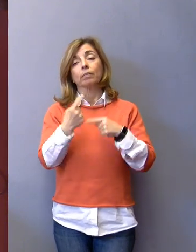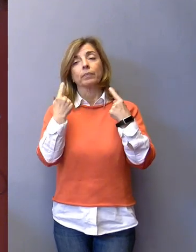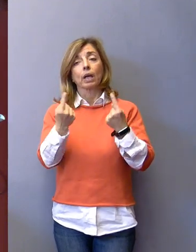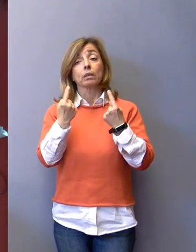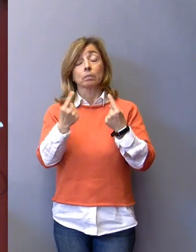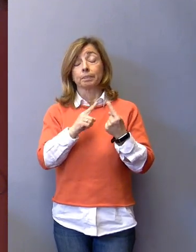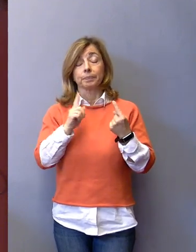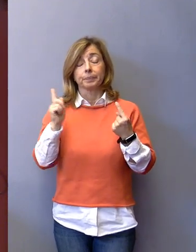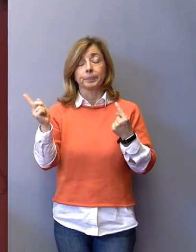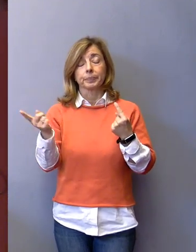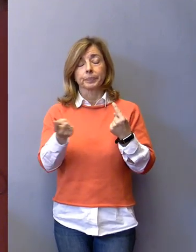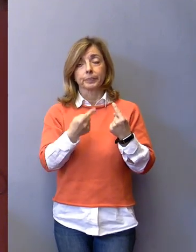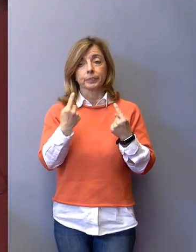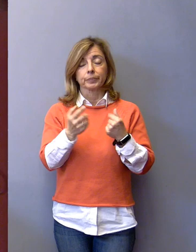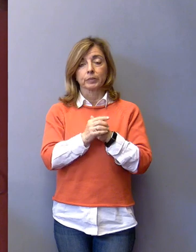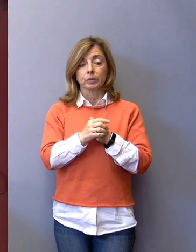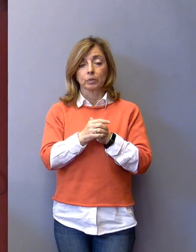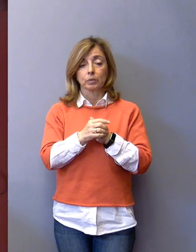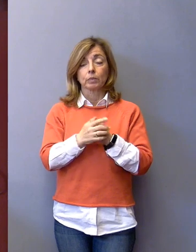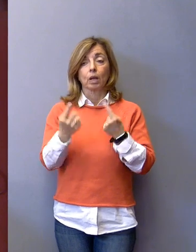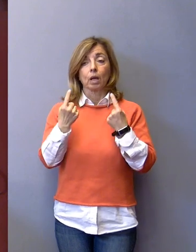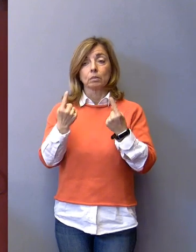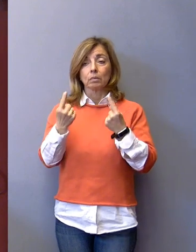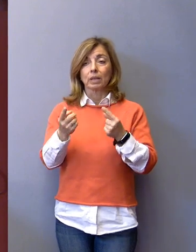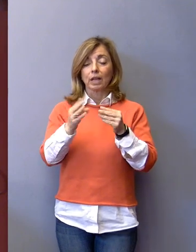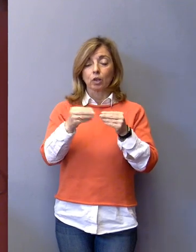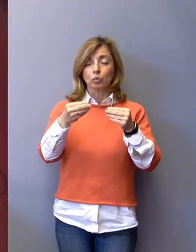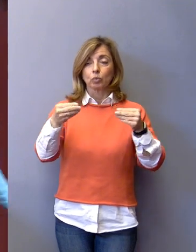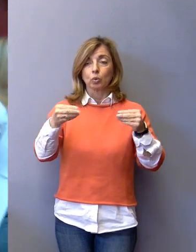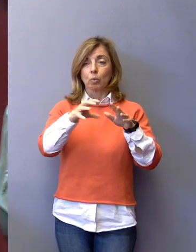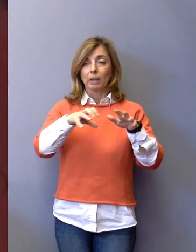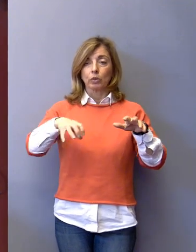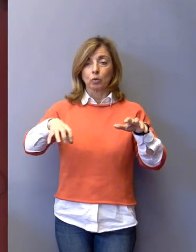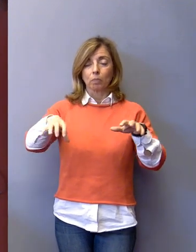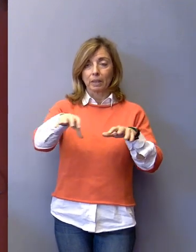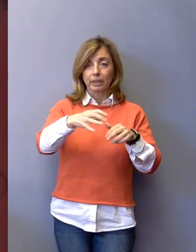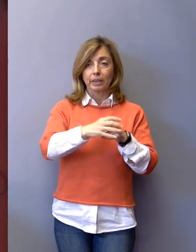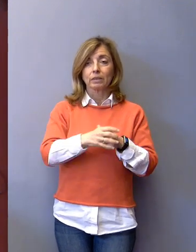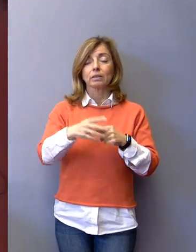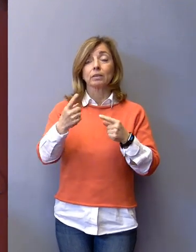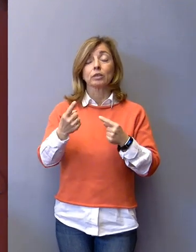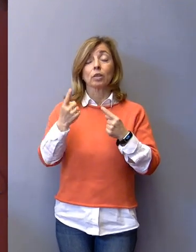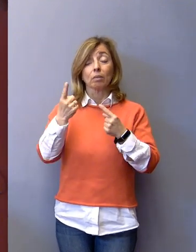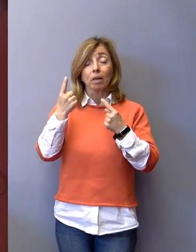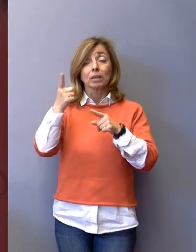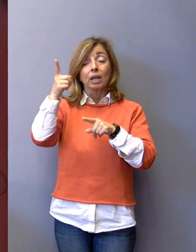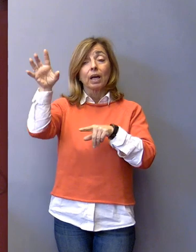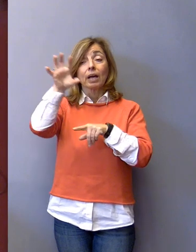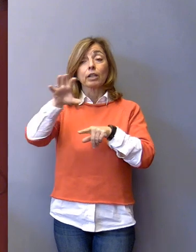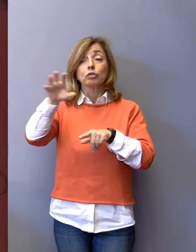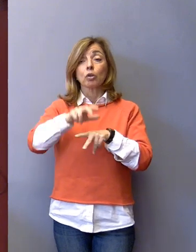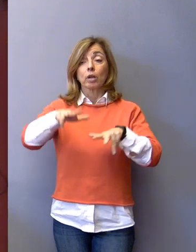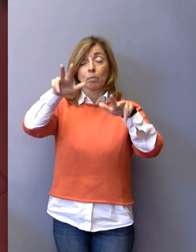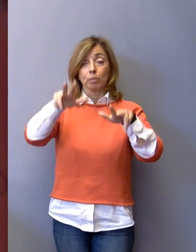tutti insieme la che mettiamo mano gli strumenti urbanistici all'esito del Piano territoriale dell'approvazione della parte della regione del Piano